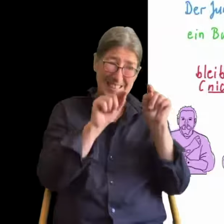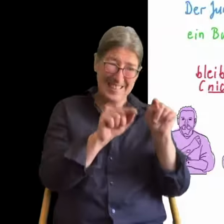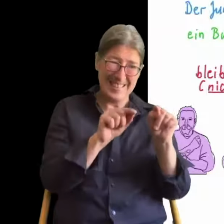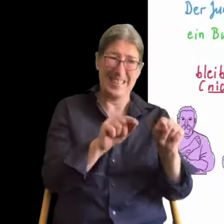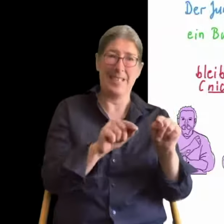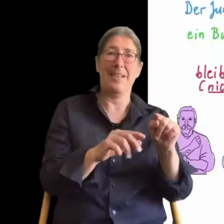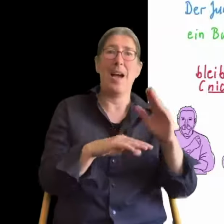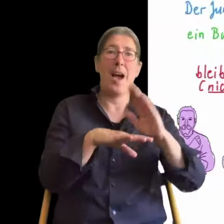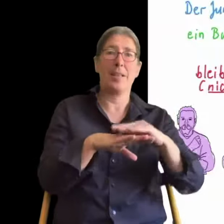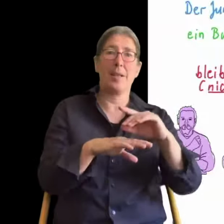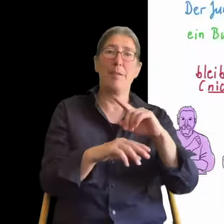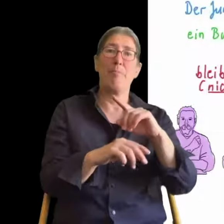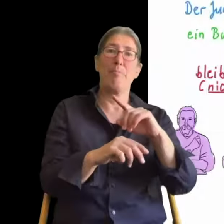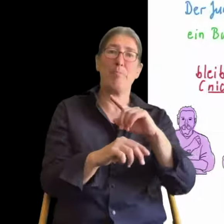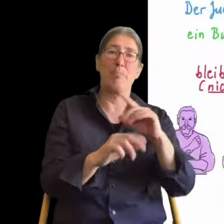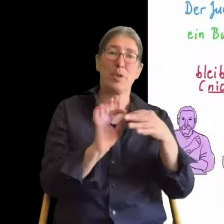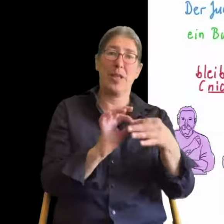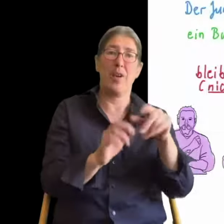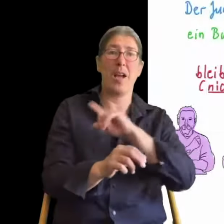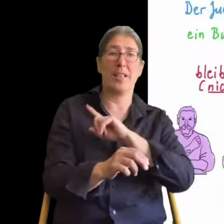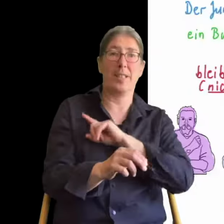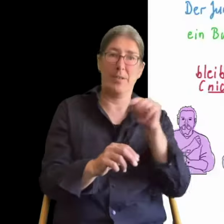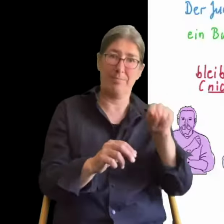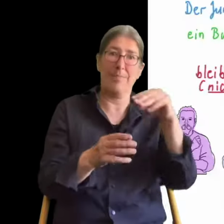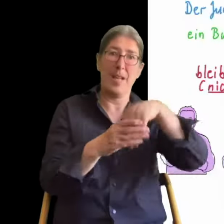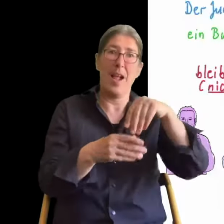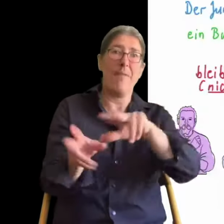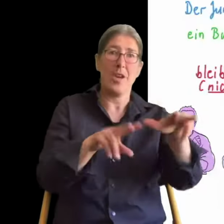Und um diese attributiven Adjektive geht es in diesem Video.